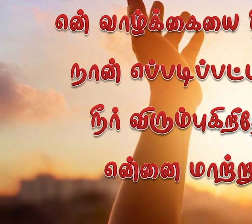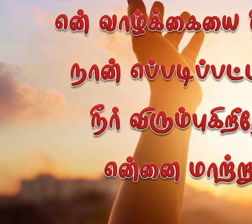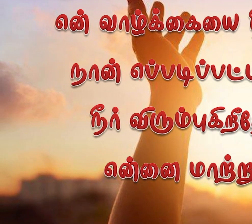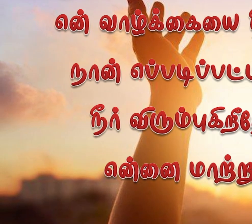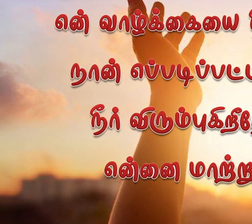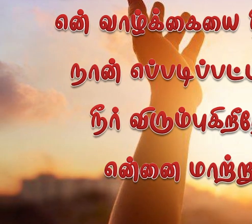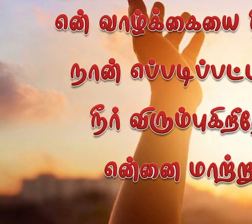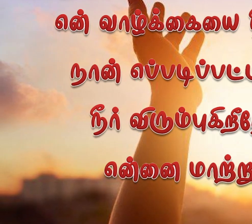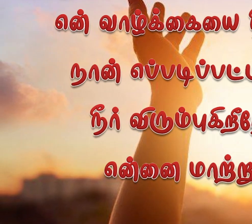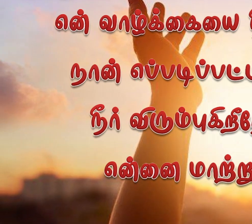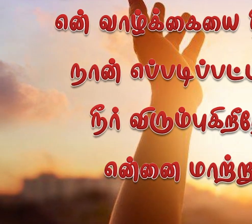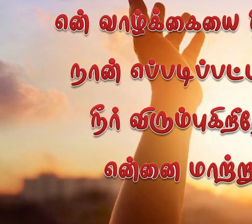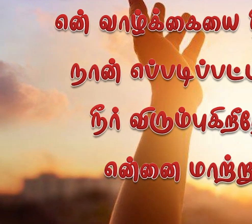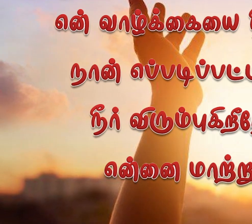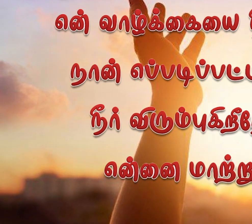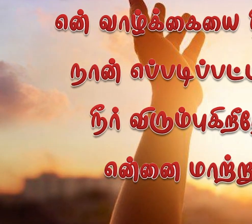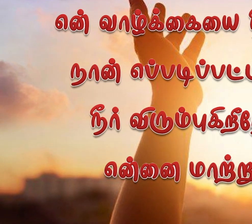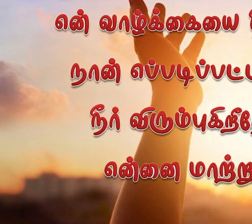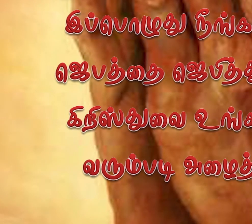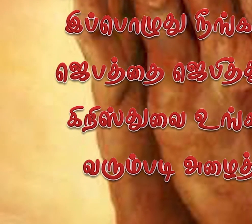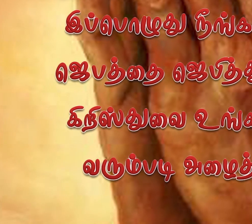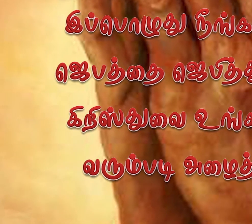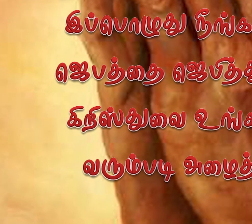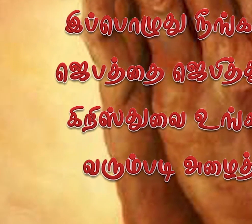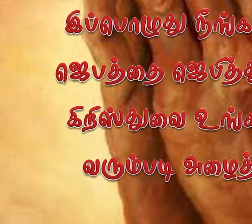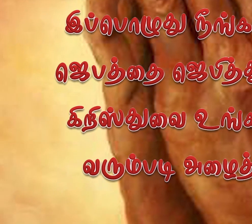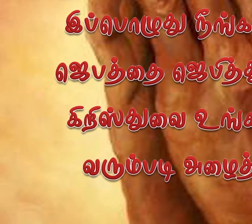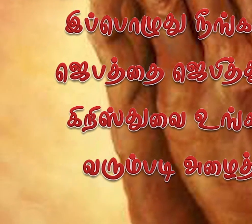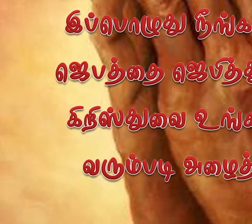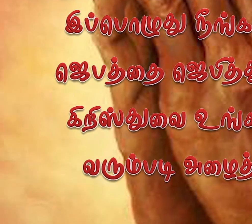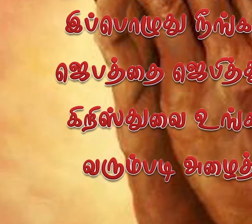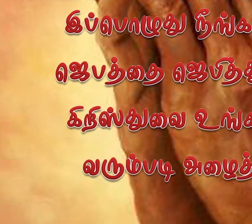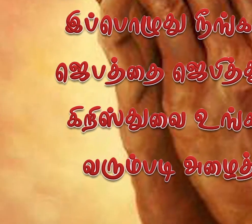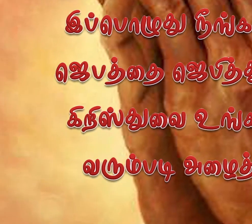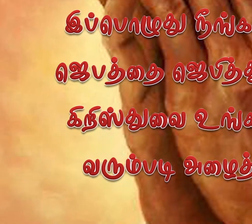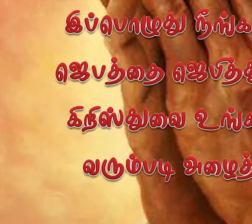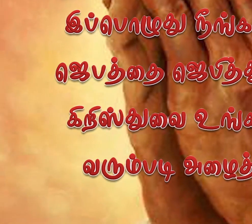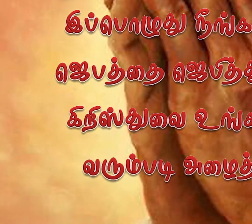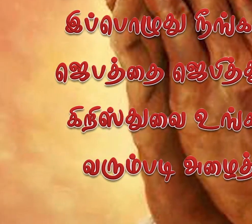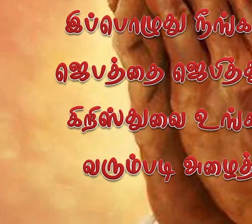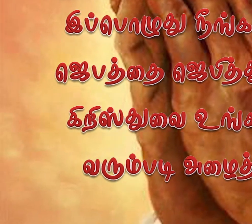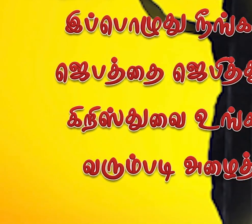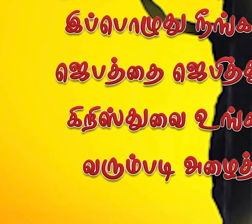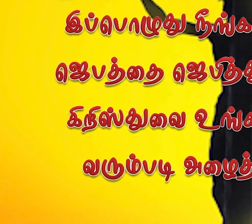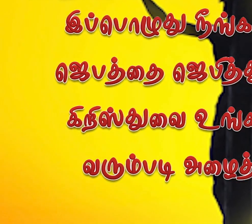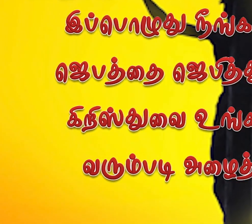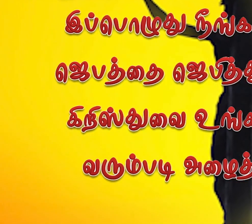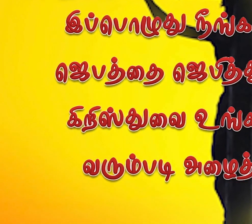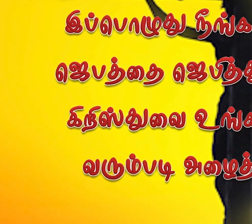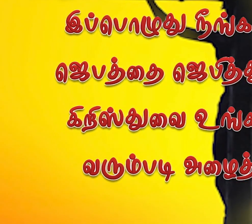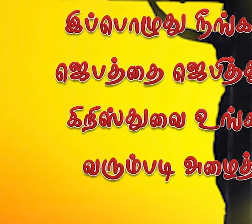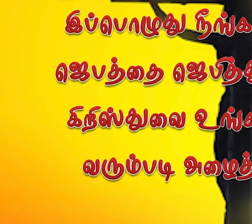அப்படியாக என்னை மாற்றும். ஆமேன். இப்பொழுது நீங்கள் இந்த விசுவாச ஜெபத்தை ஜெபித்துள்ளீர்கள்.